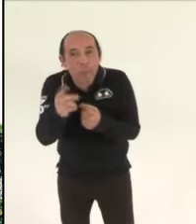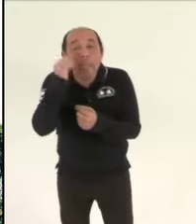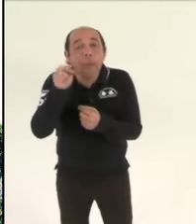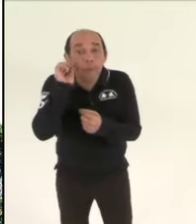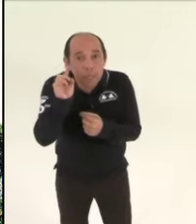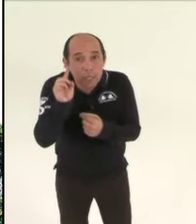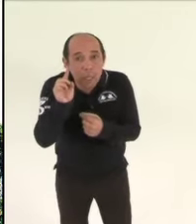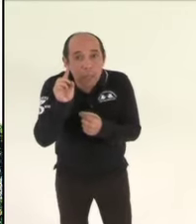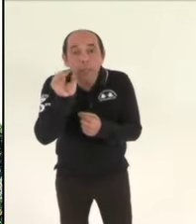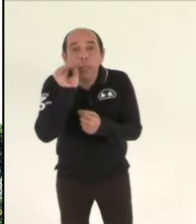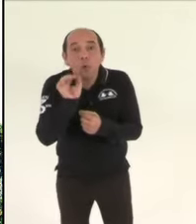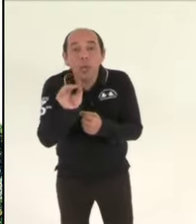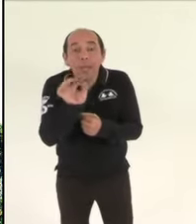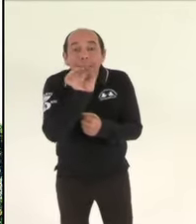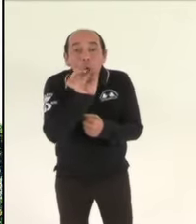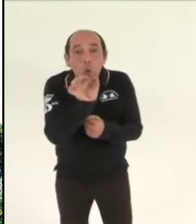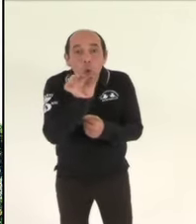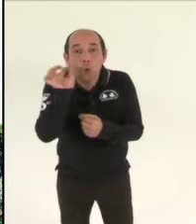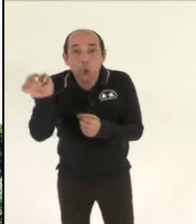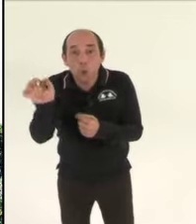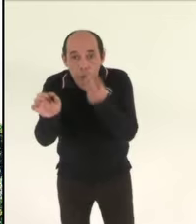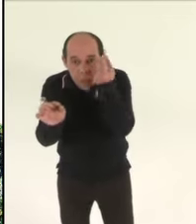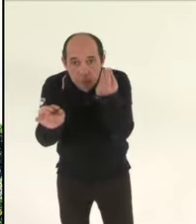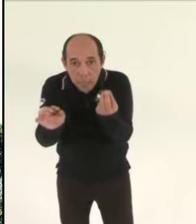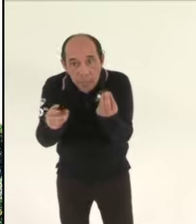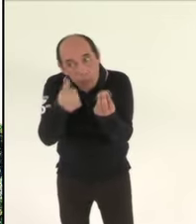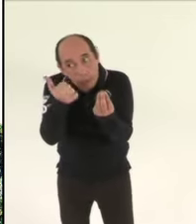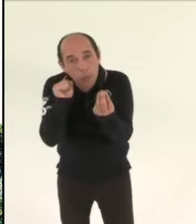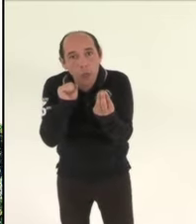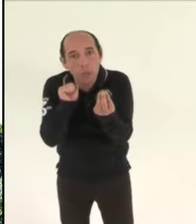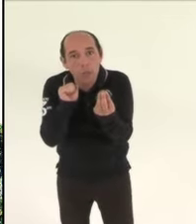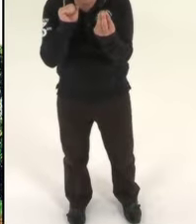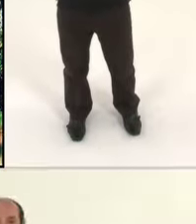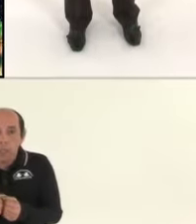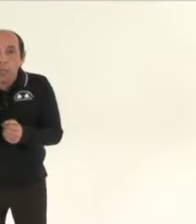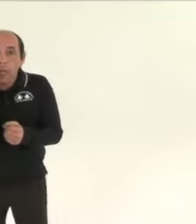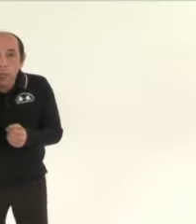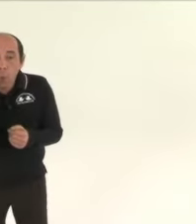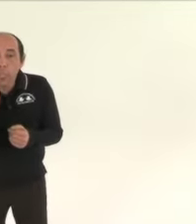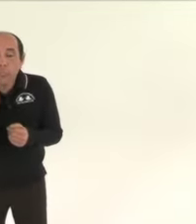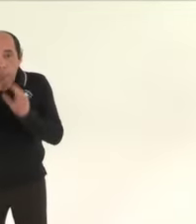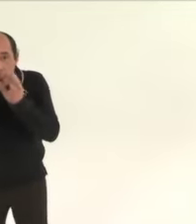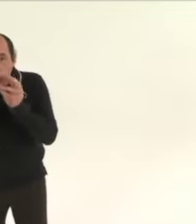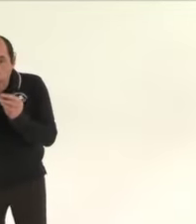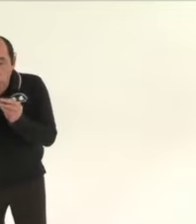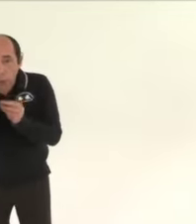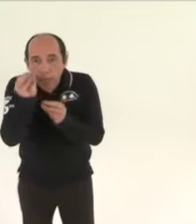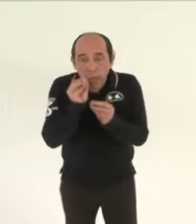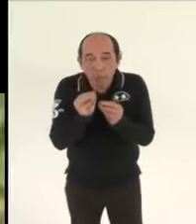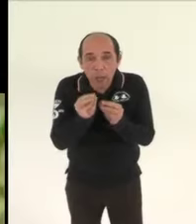لان بالفرنسيه كيقولوا لها لي كلو دو جيغوفل مسامر ديال القرنفل العويدات ديال القرنفل خصنا نعرفوا بانهم